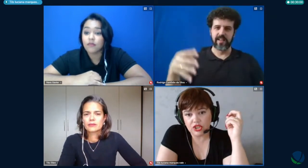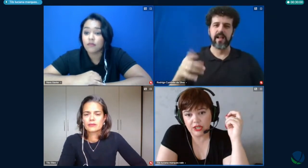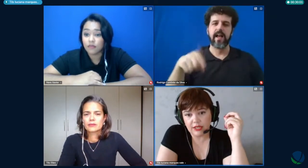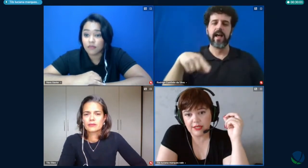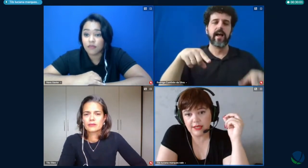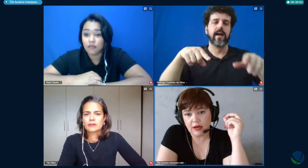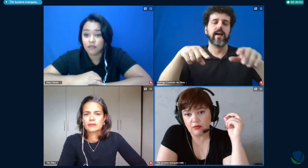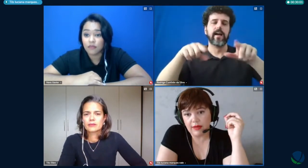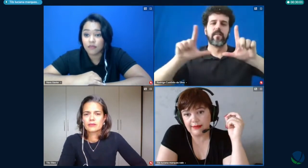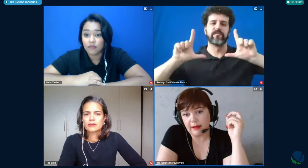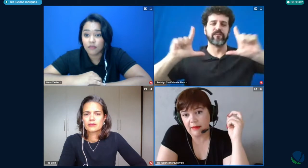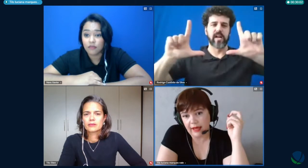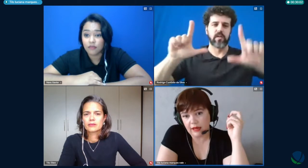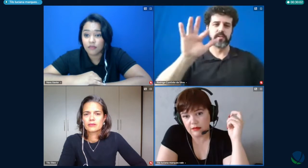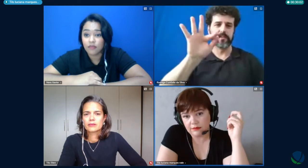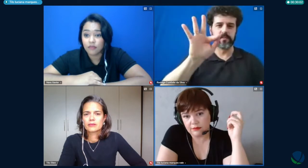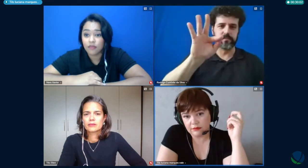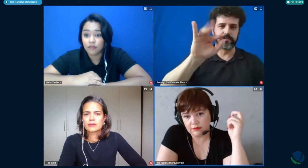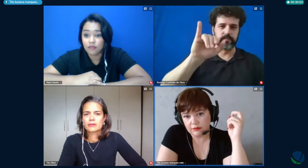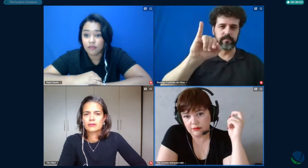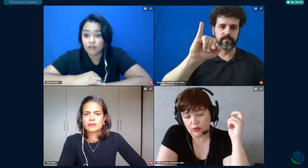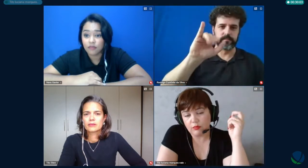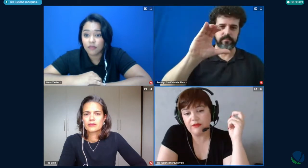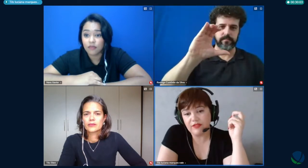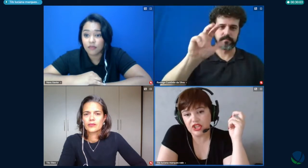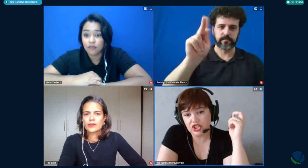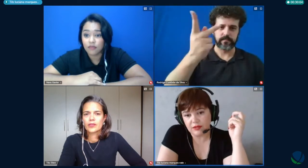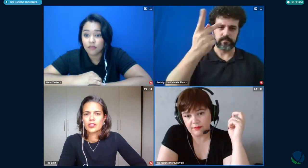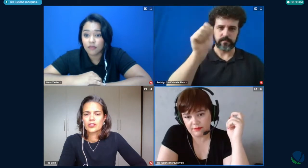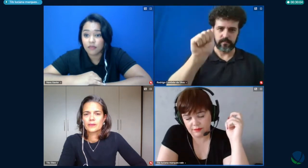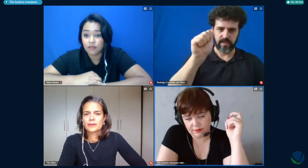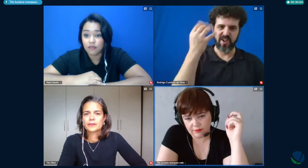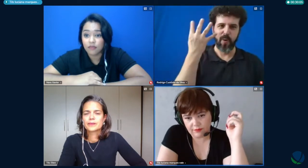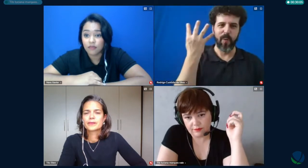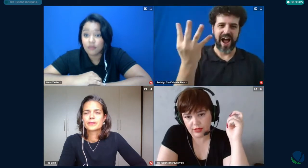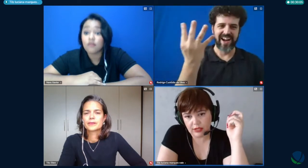você utiliza uma tabela.